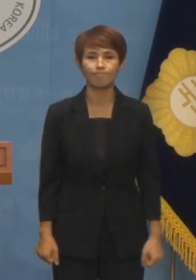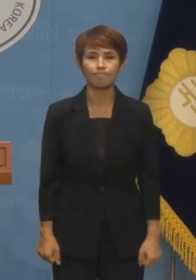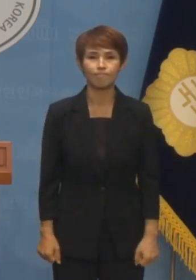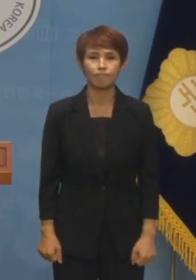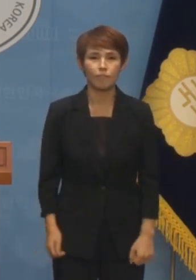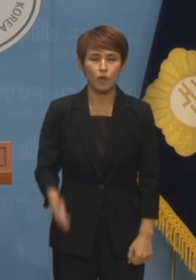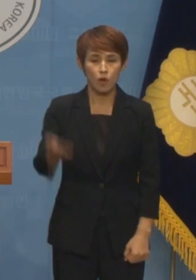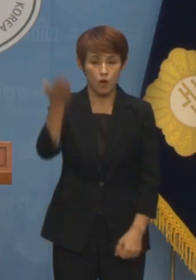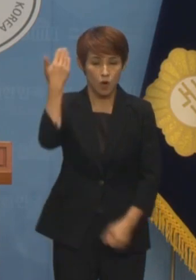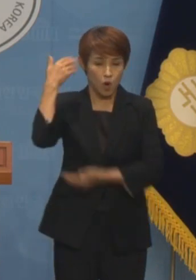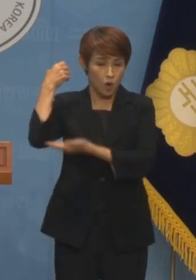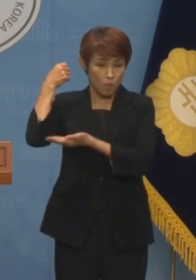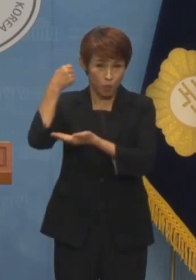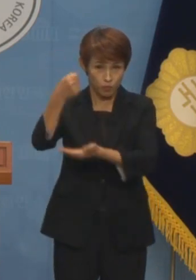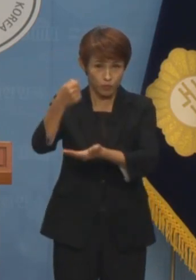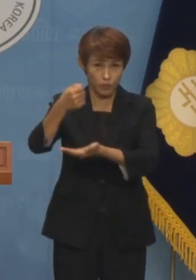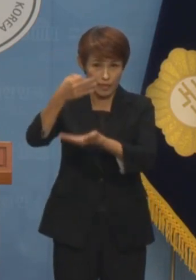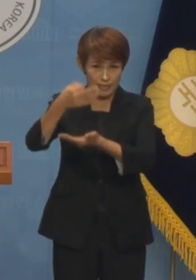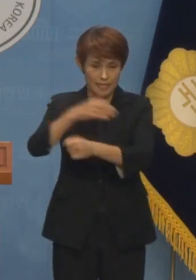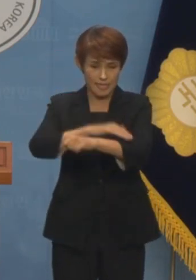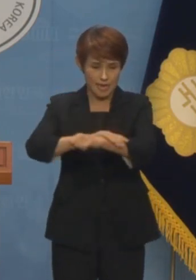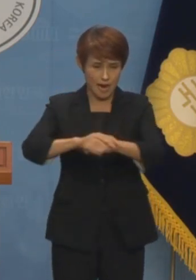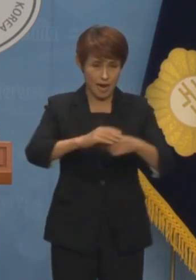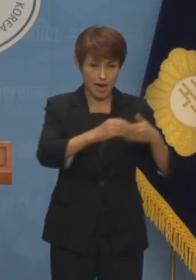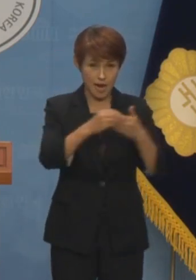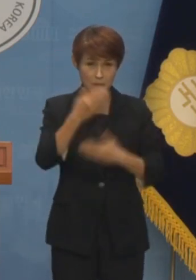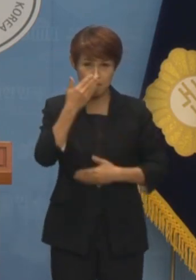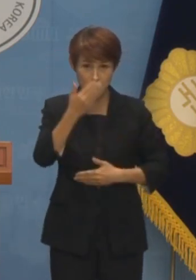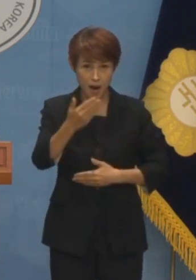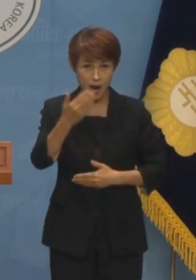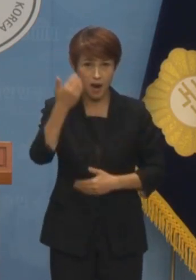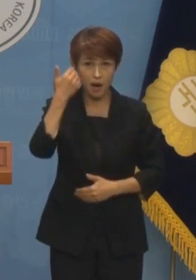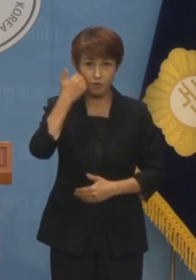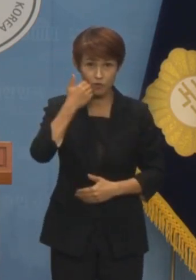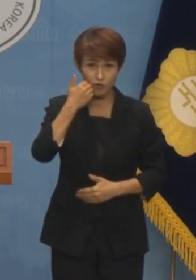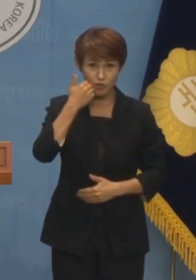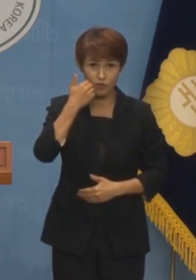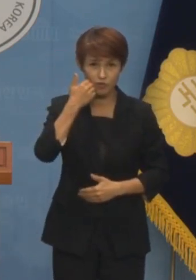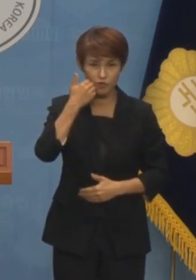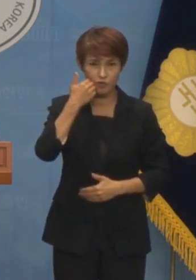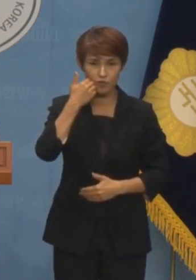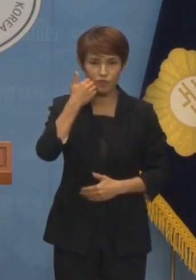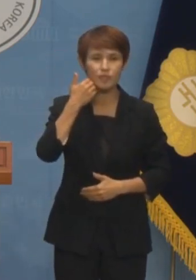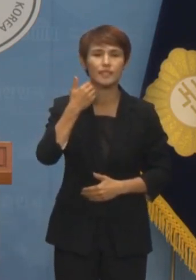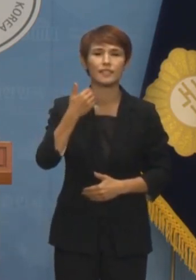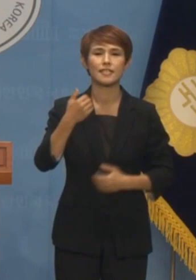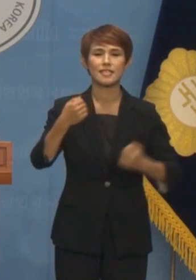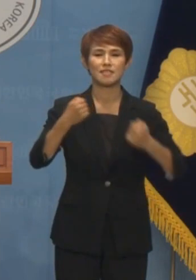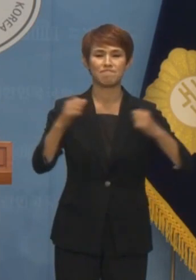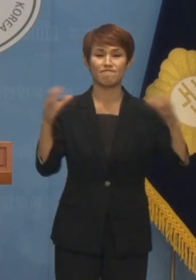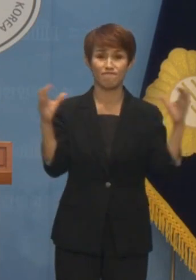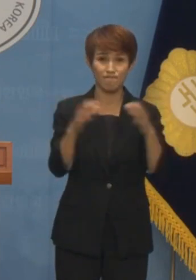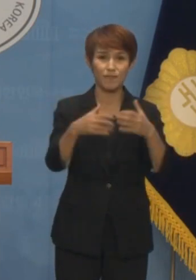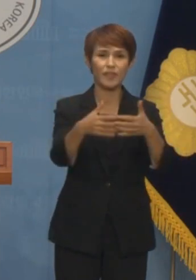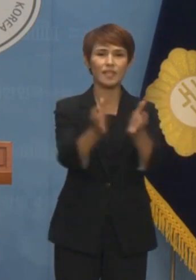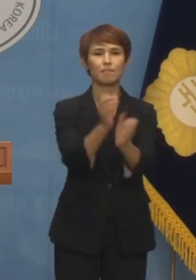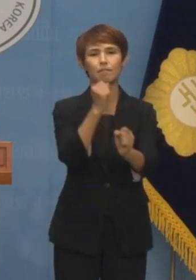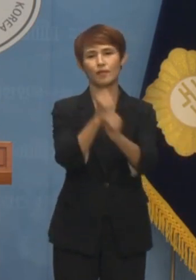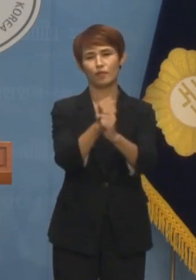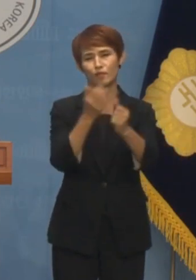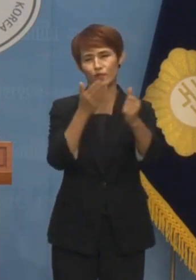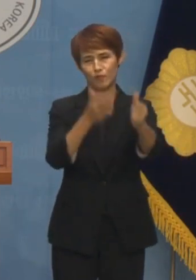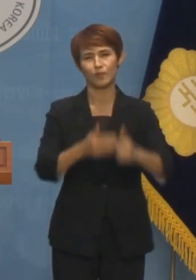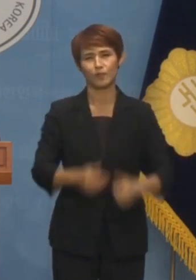보수의 가치를 제대로 이끌어줄 수 있는 강력한 레드팀으로 원팀이 되어주시기